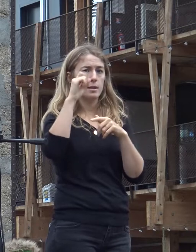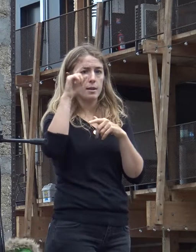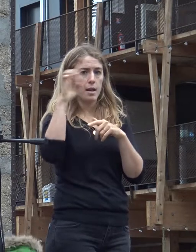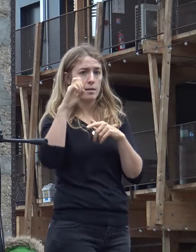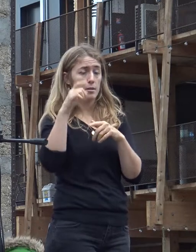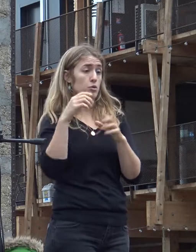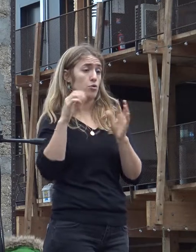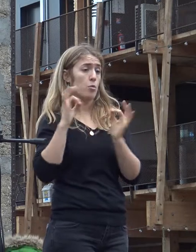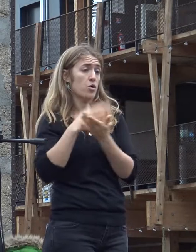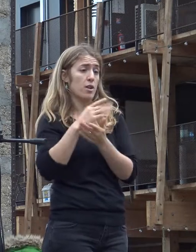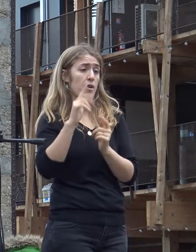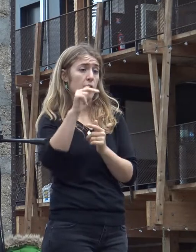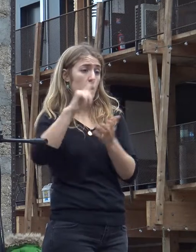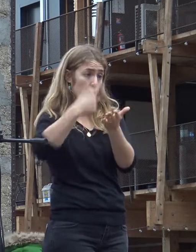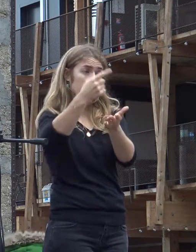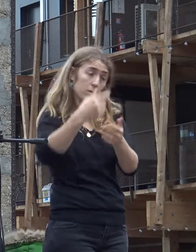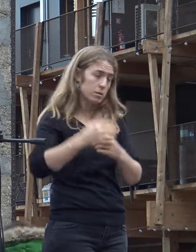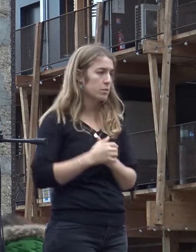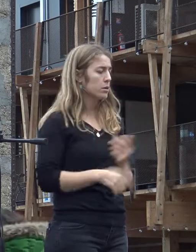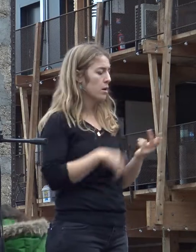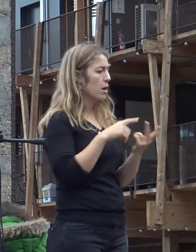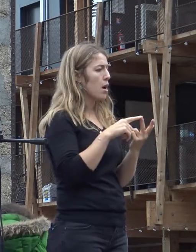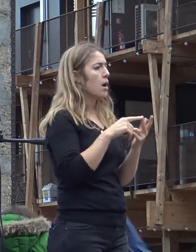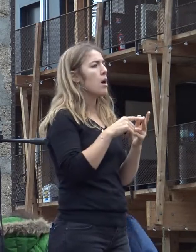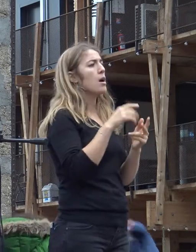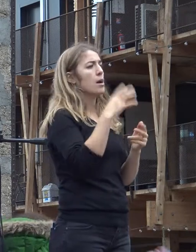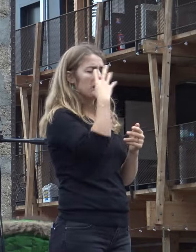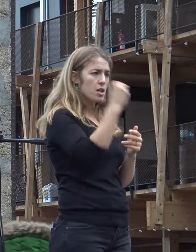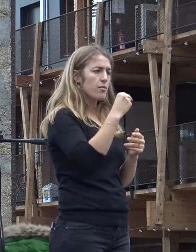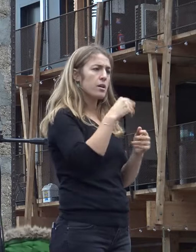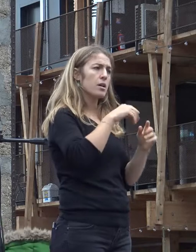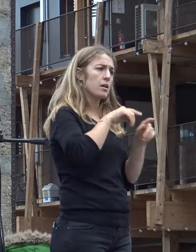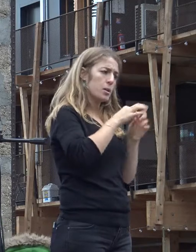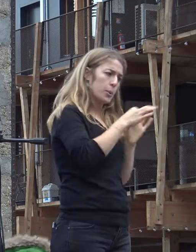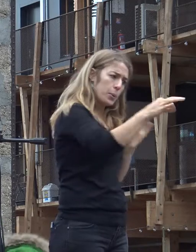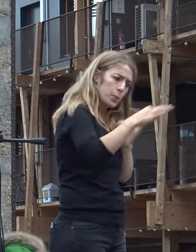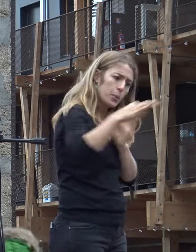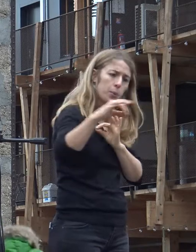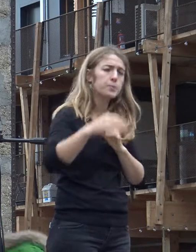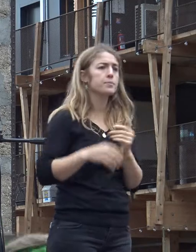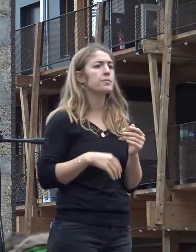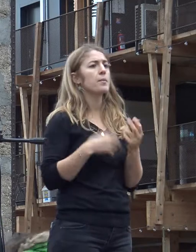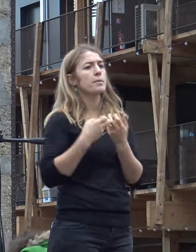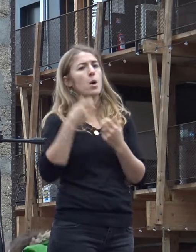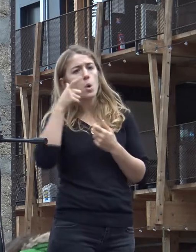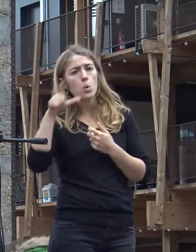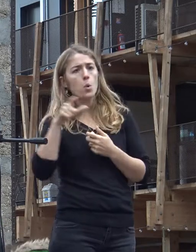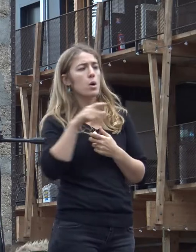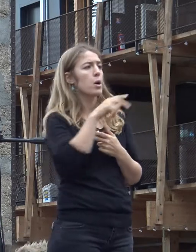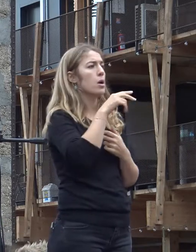projet va repartir. Les lignes à grande vitesse, le projet Lyon-Turin,